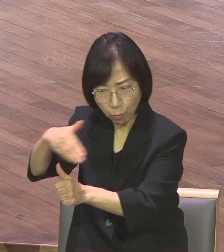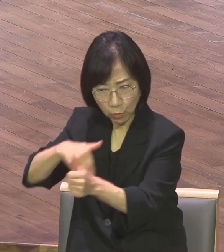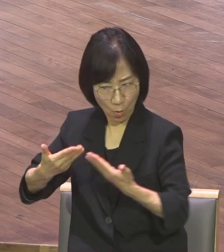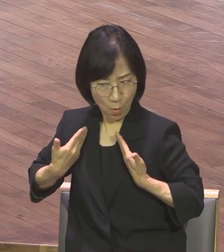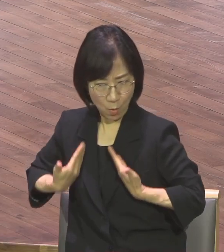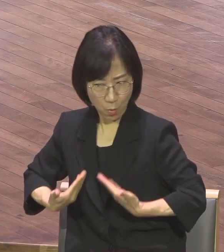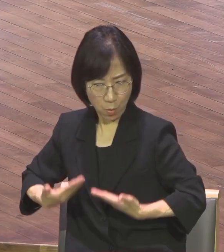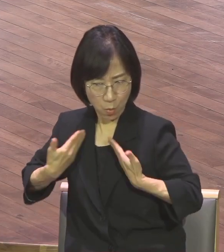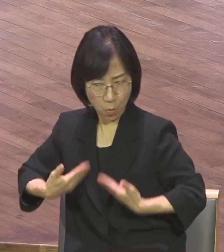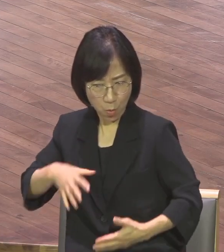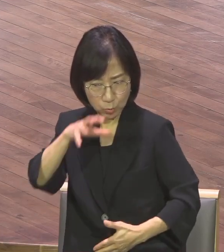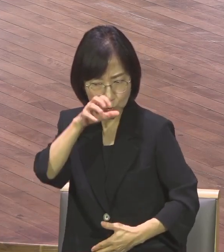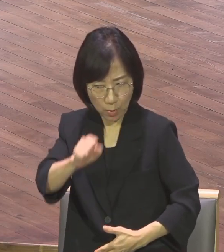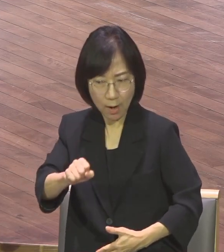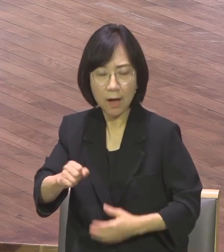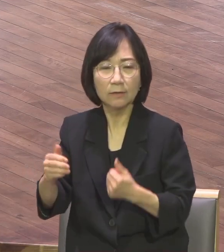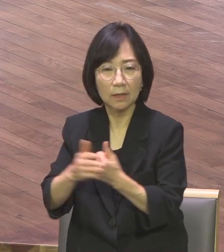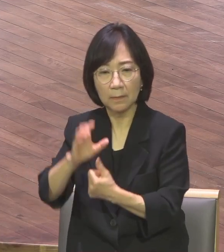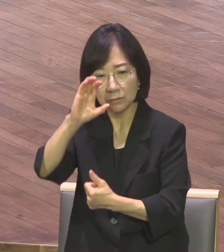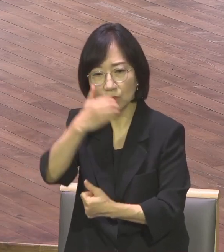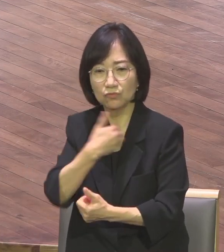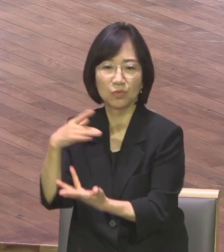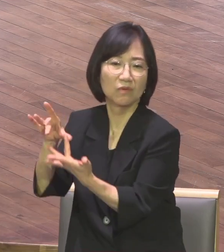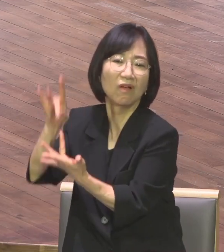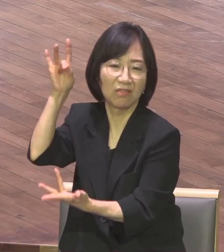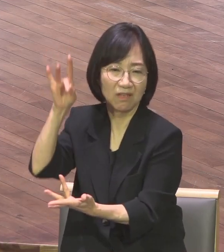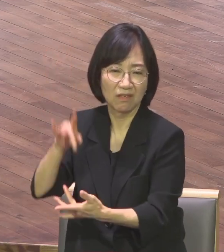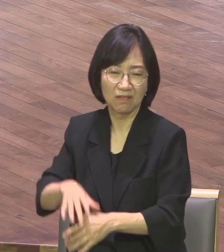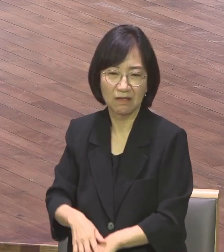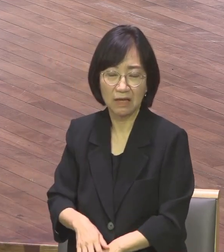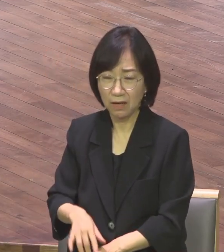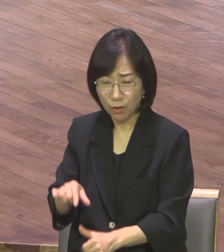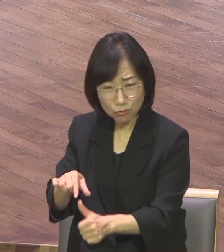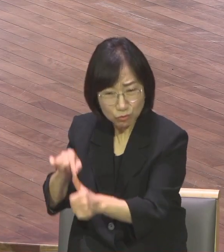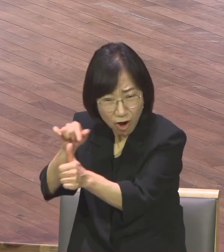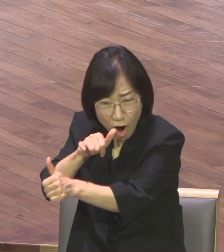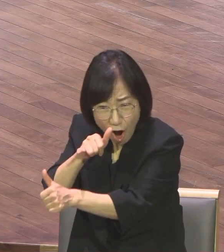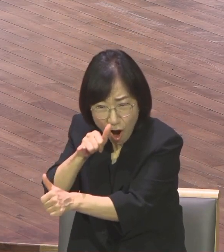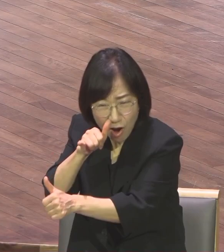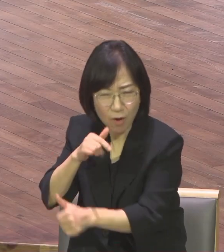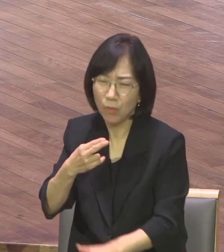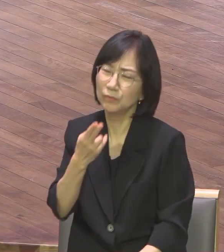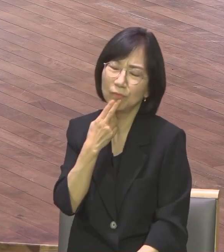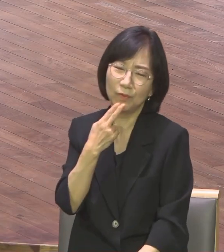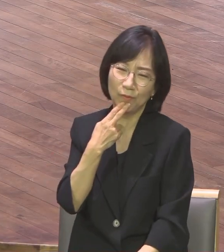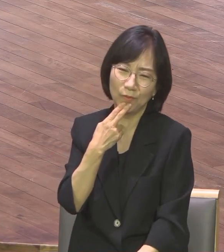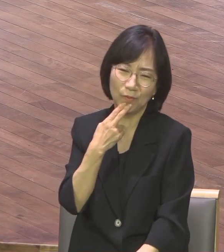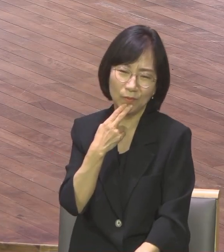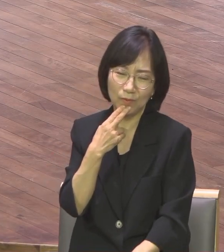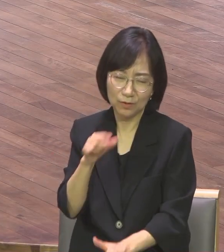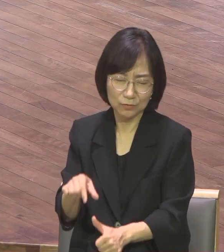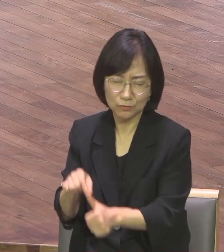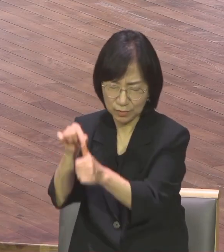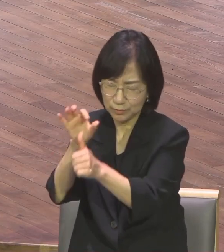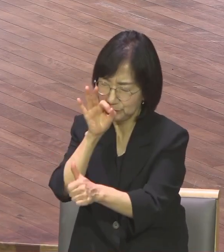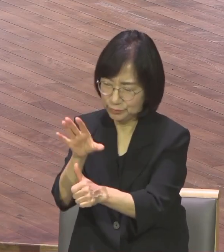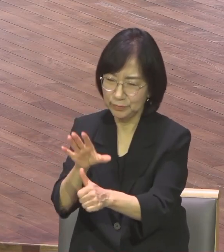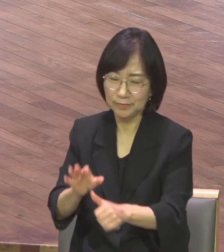다르니까. 조용하고 너무 좋으니까. 구원 있습니까? 없습니다. 교리적으로 없습니다.